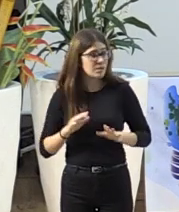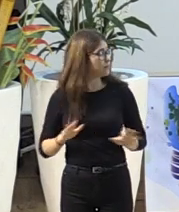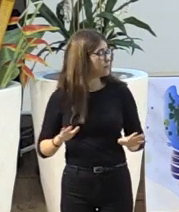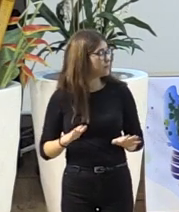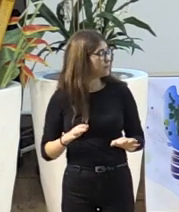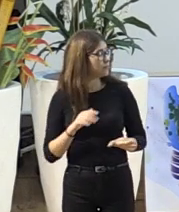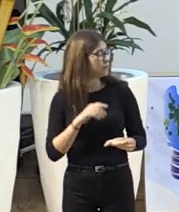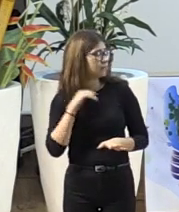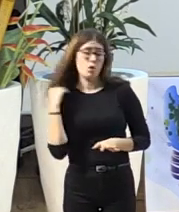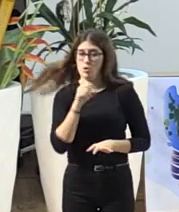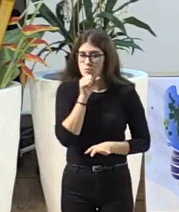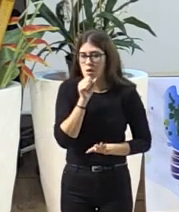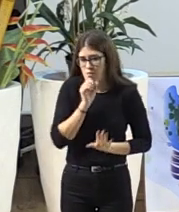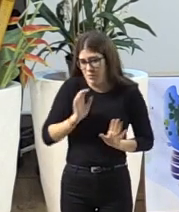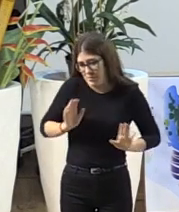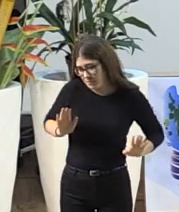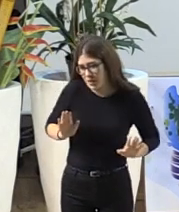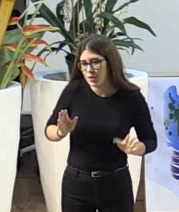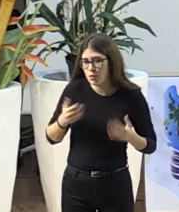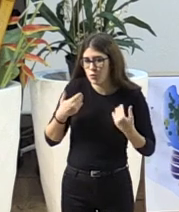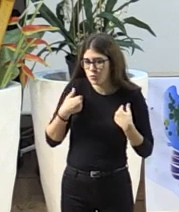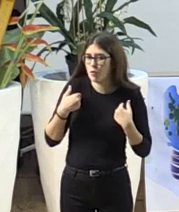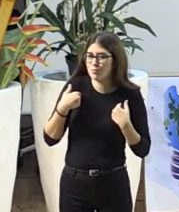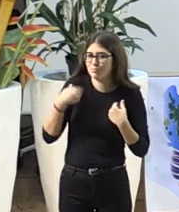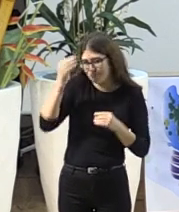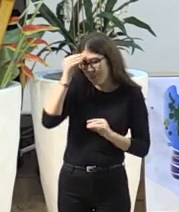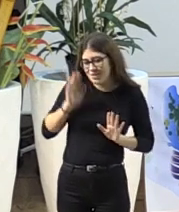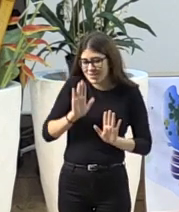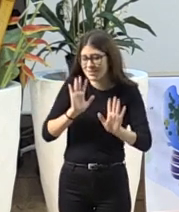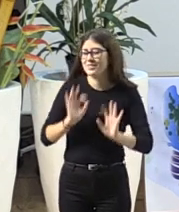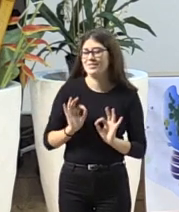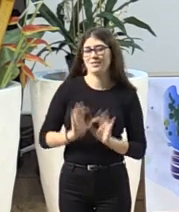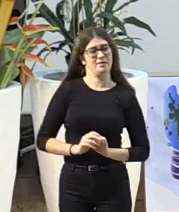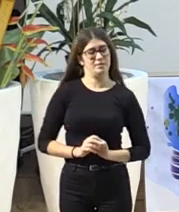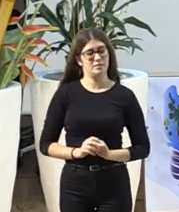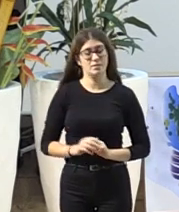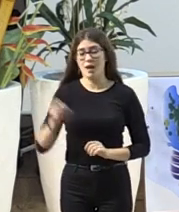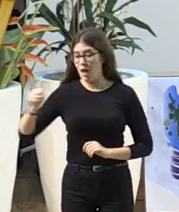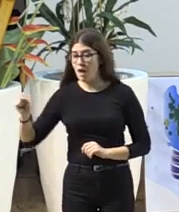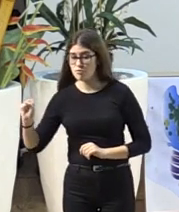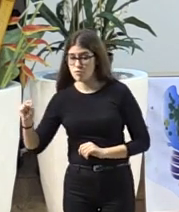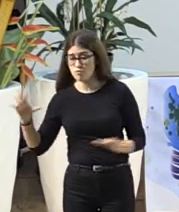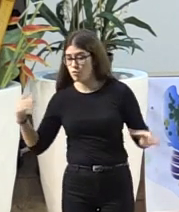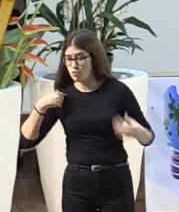favor, pero es que me siento así, de Antonio Gramsci,